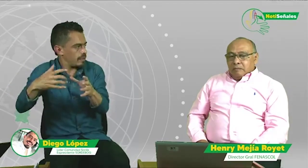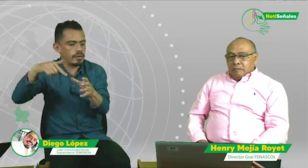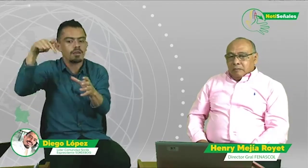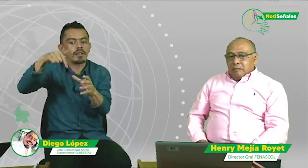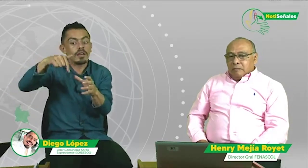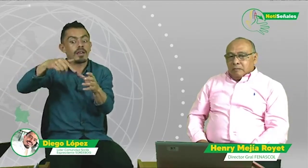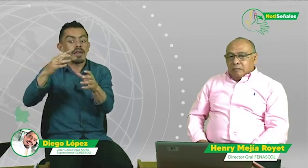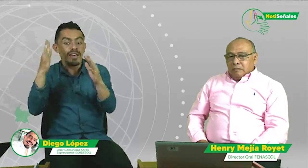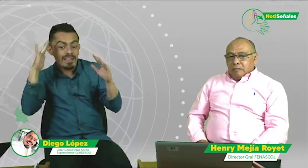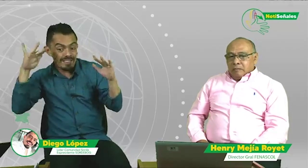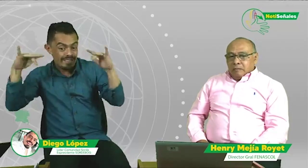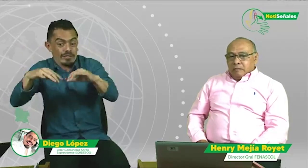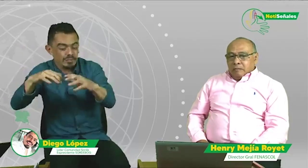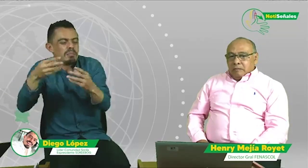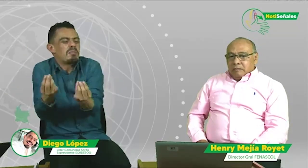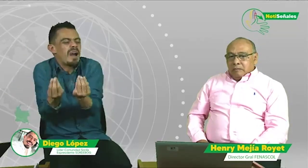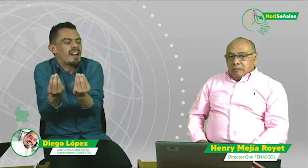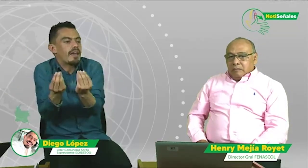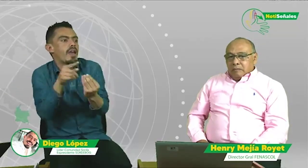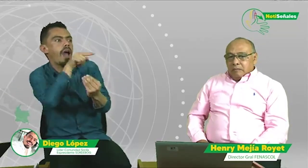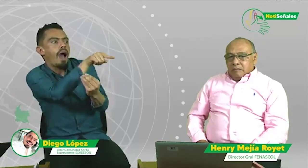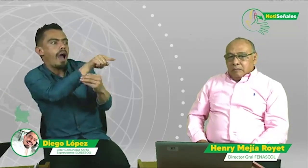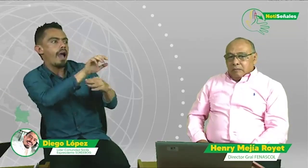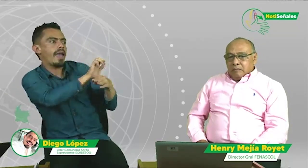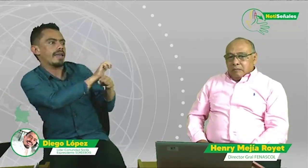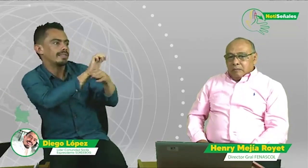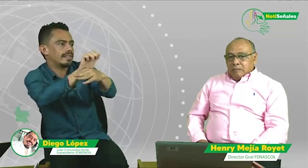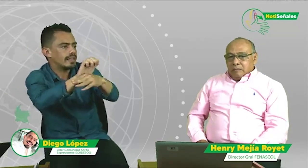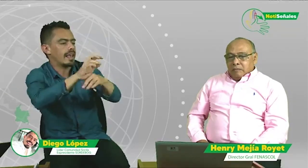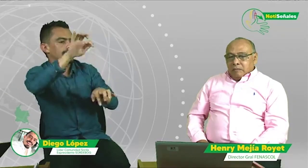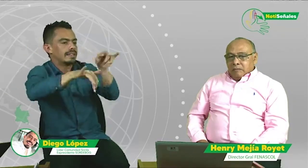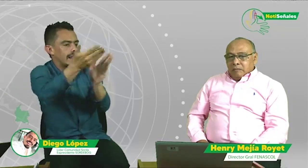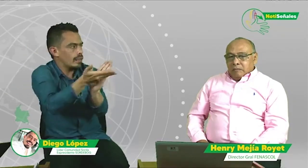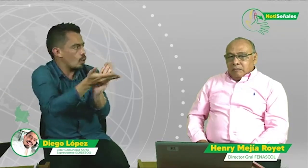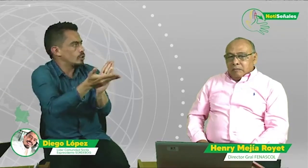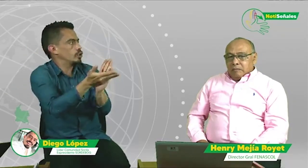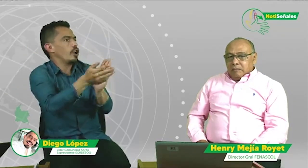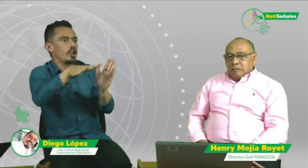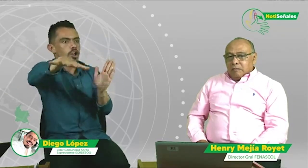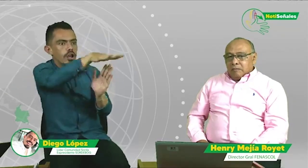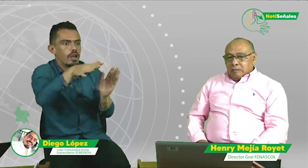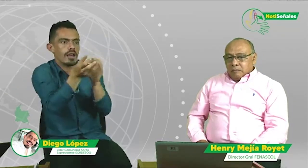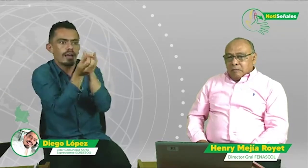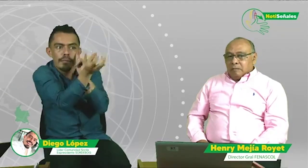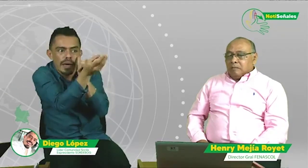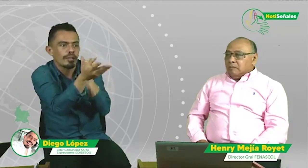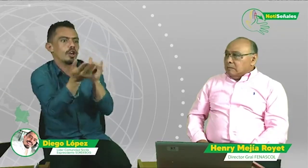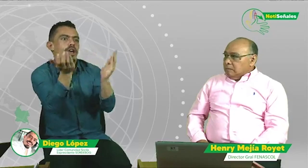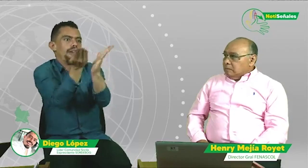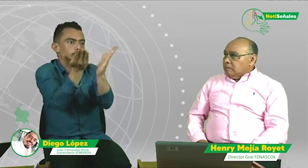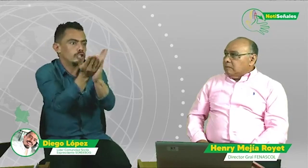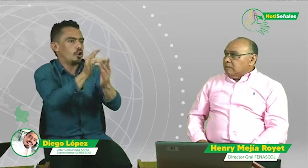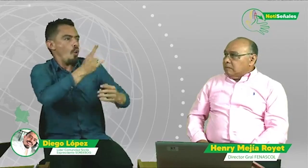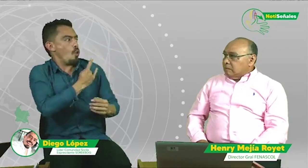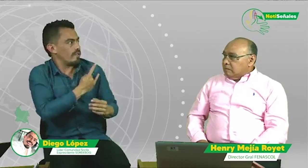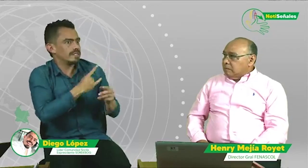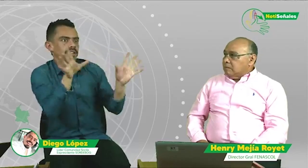tipo académico. Un encuentro en el cual puedan participar las entidades territoriales, secretarías de educación,